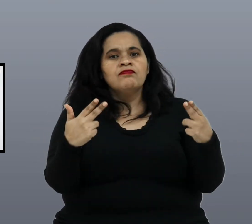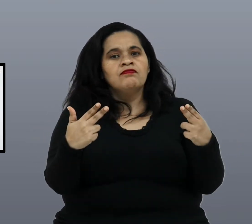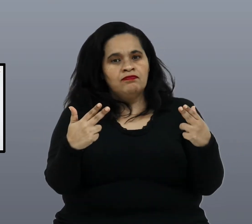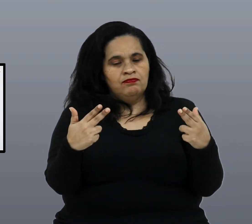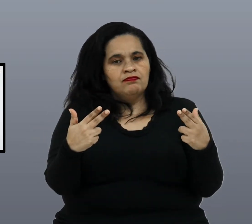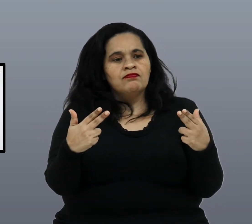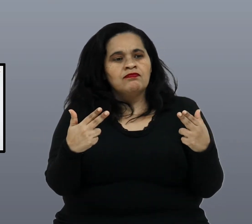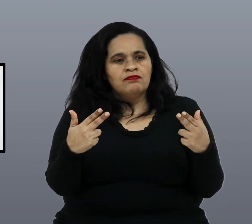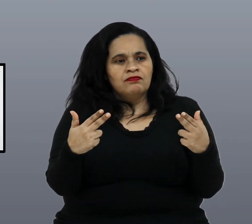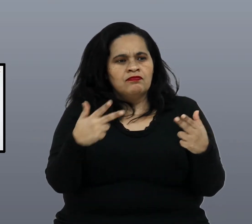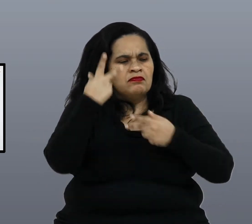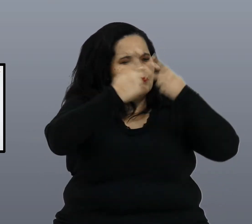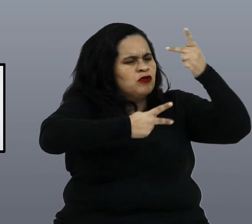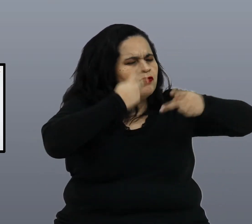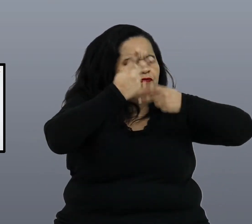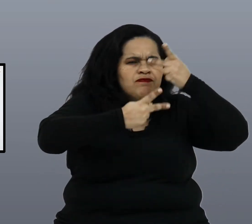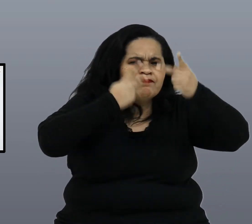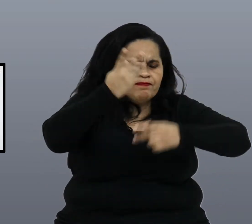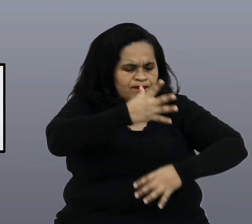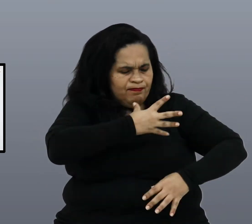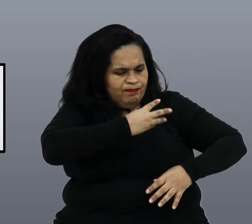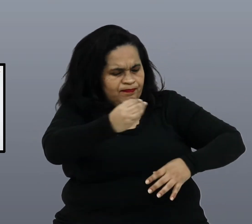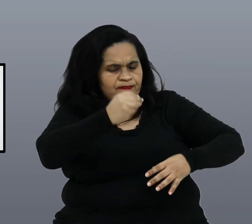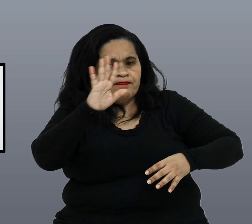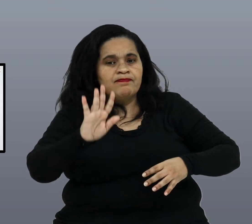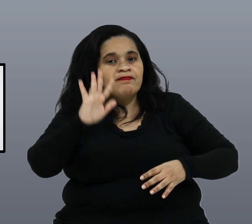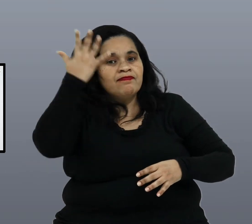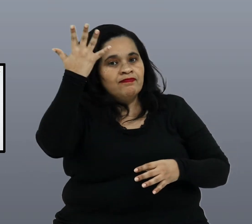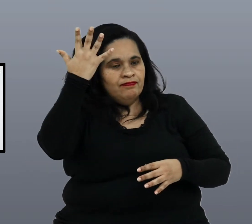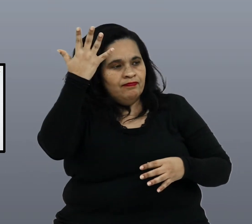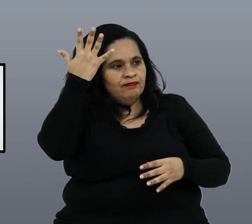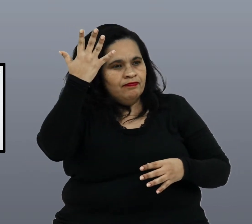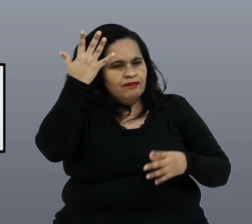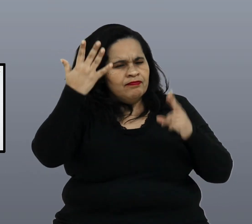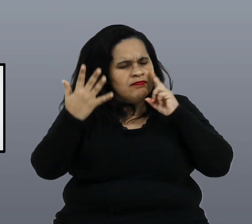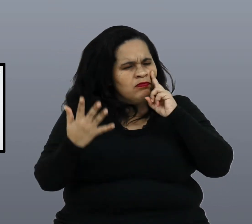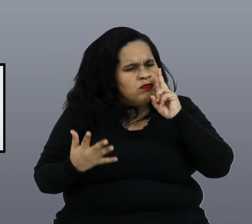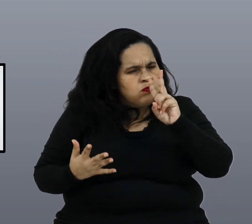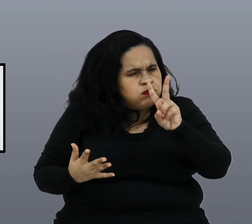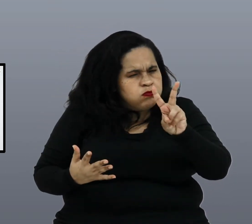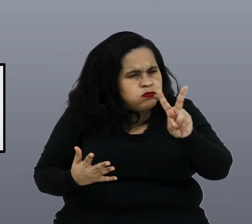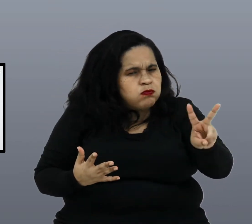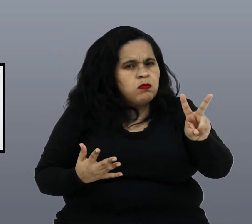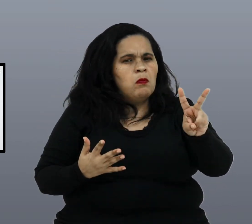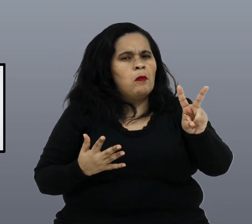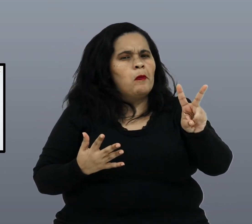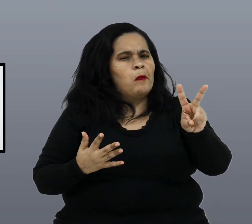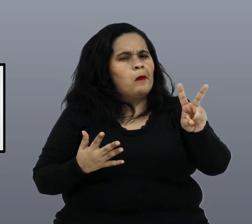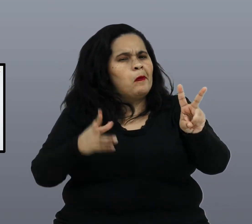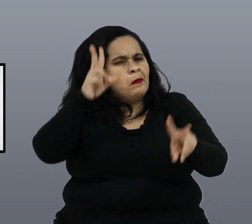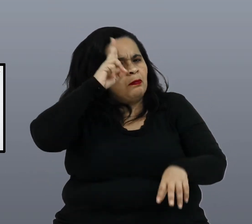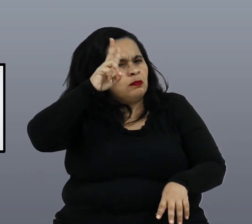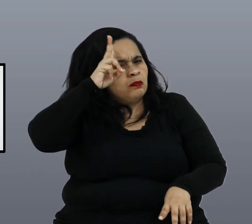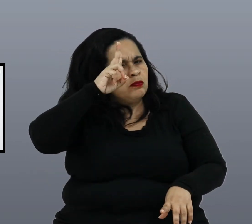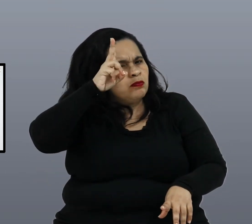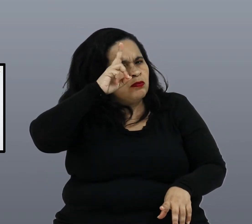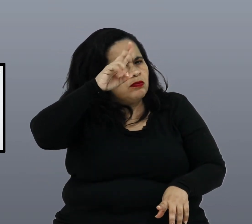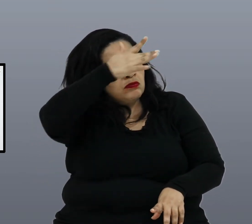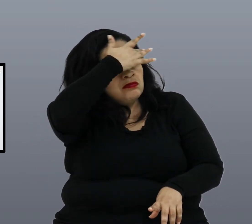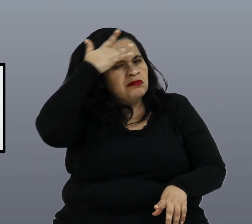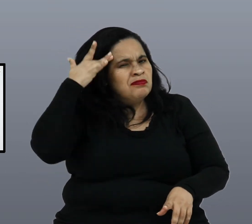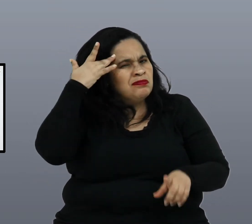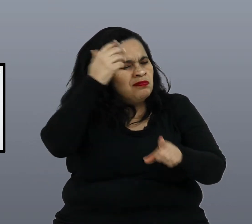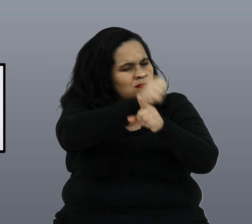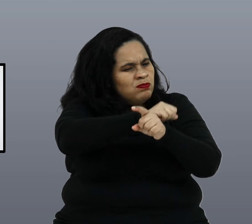está falando para os seus filhos, é isso que vai acontecer. Então, se a gente olha pela história da humanidade, os homens vão dizer